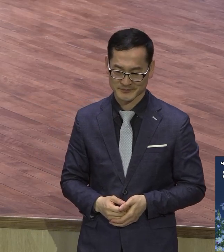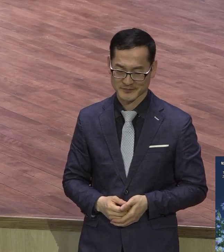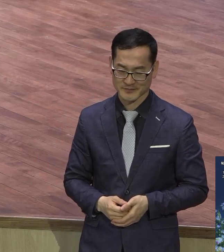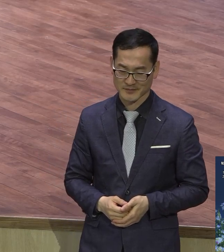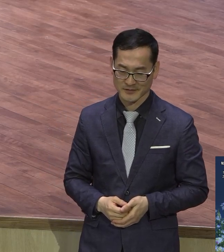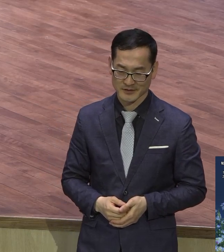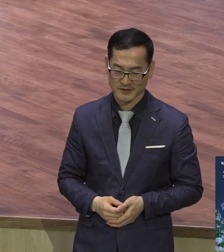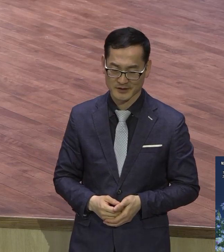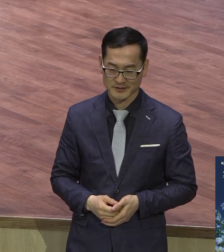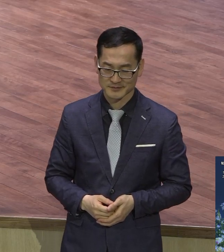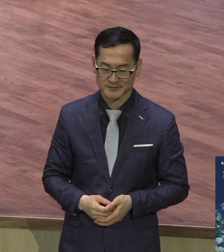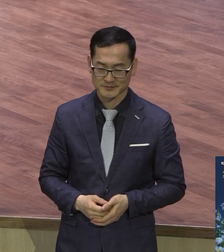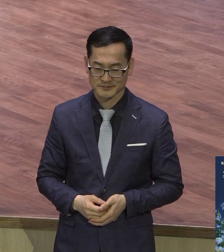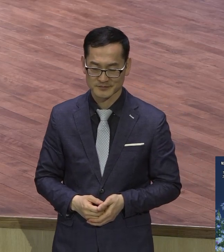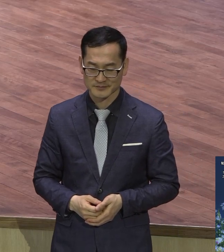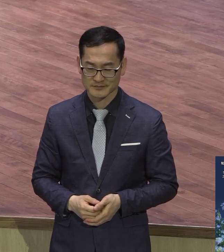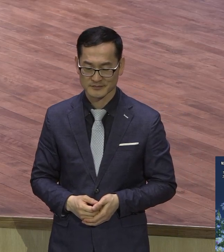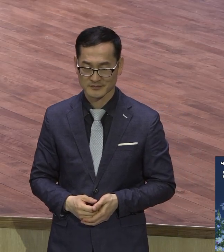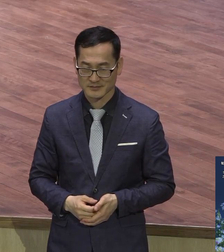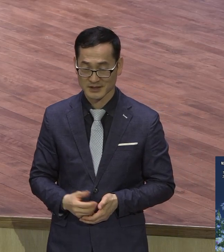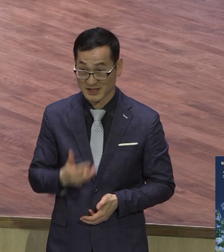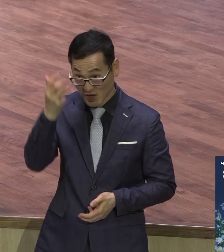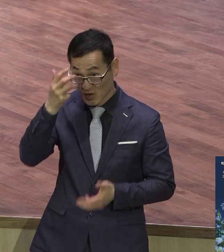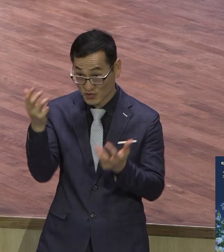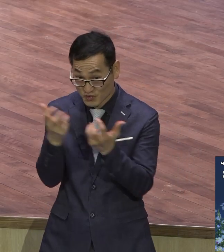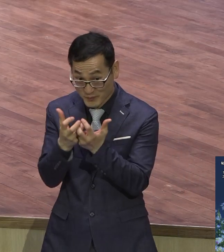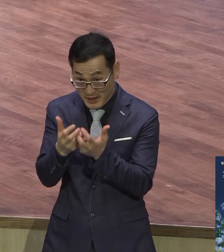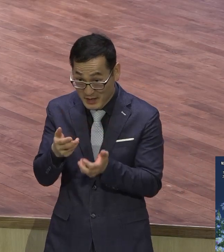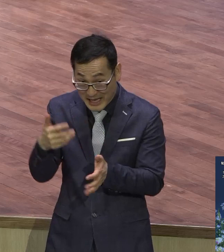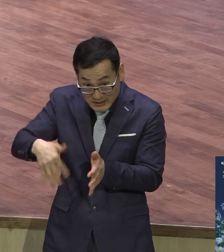성령 충만 하면 다 자식이 다 문제투성이로 보여요.